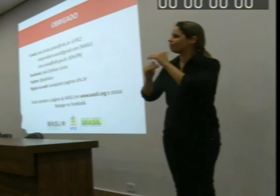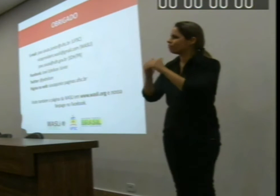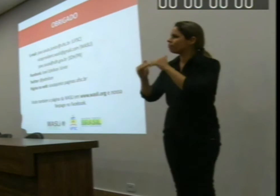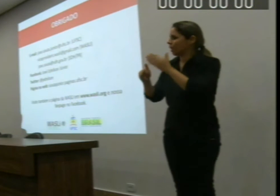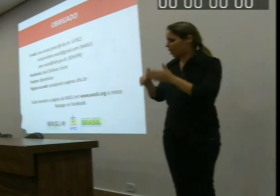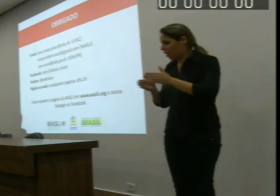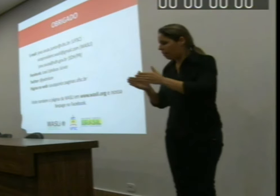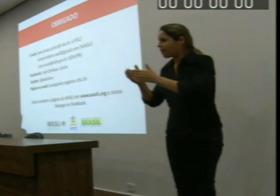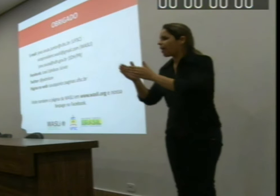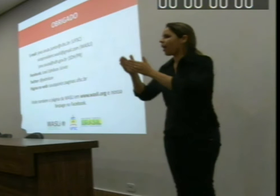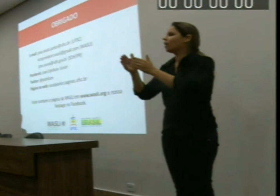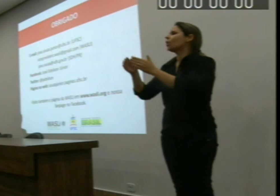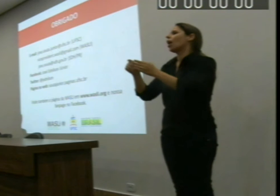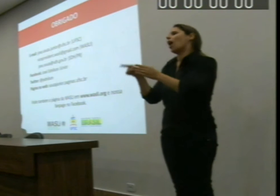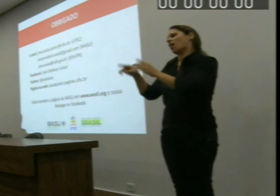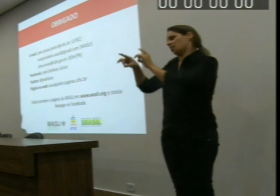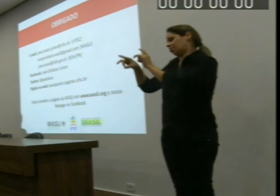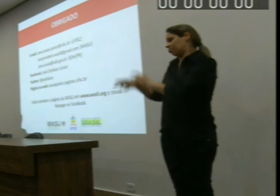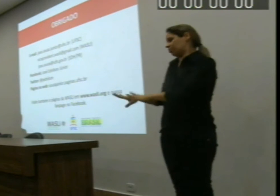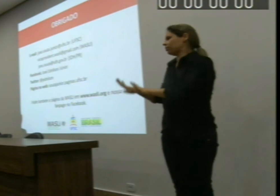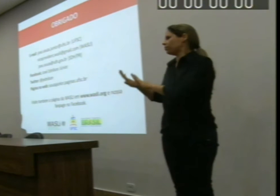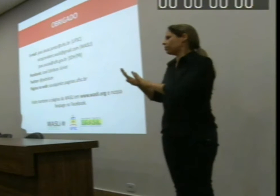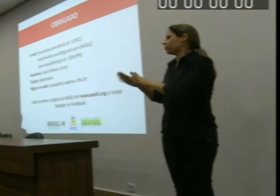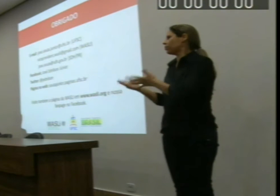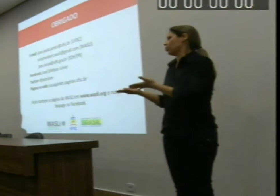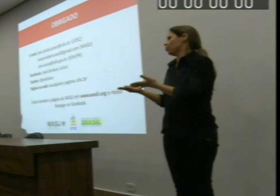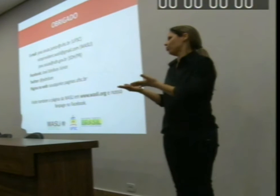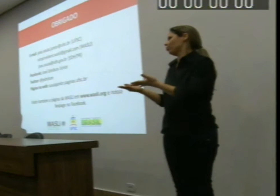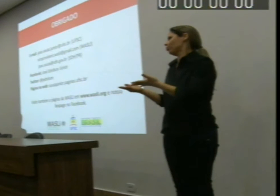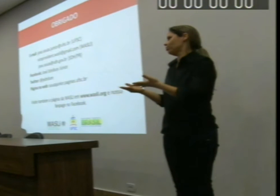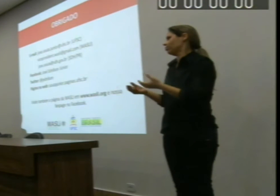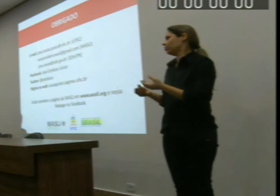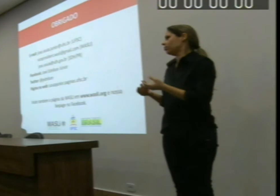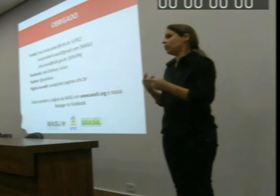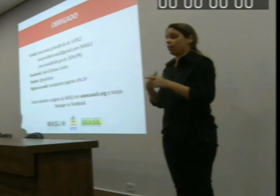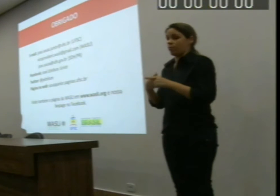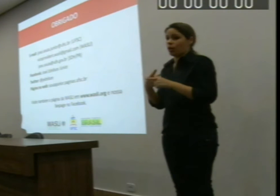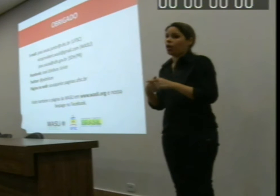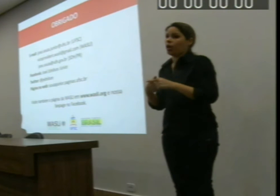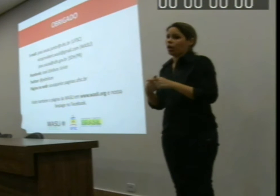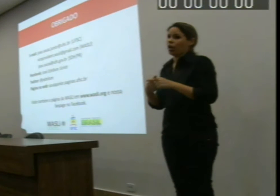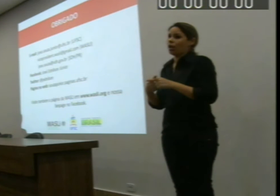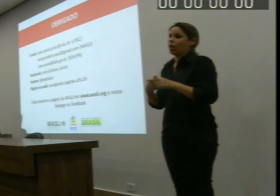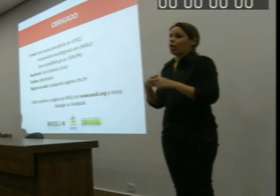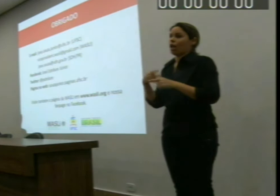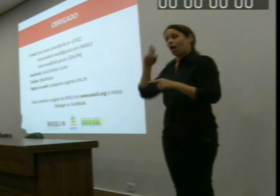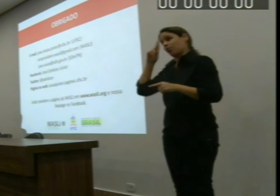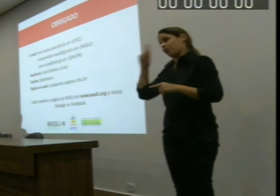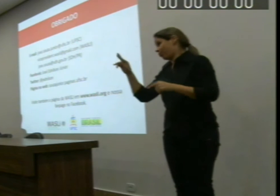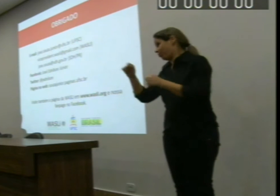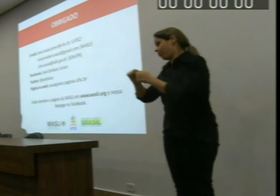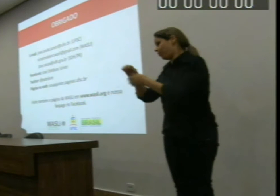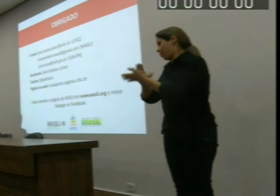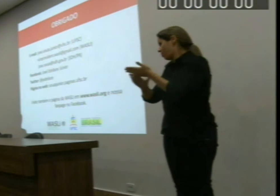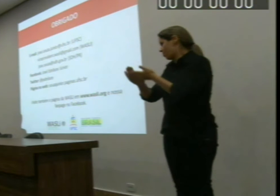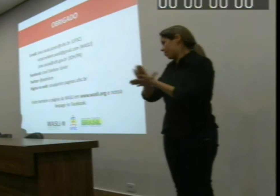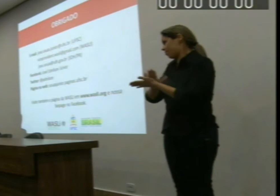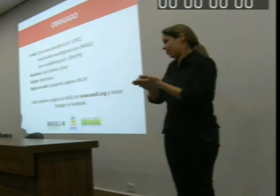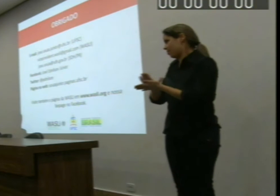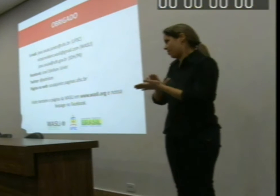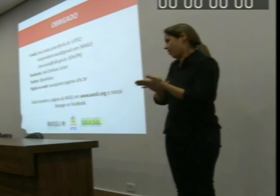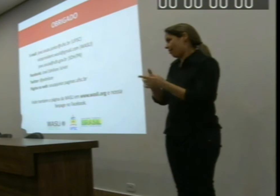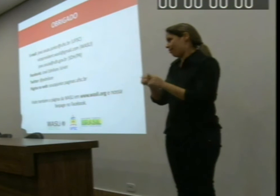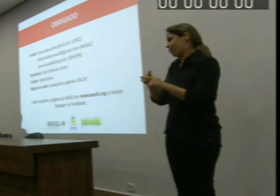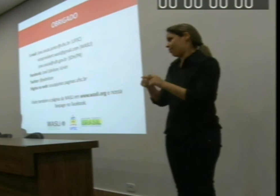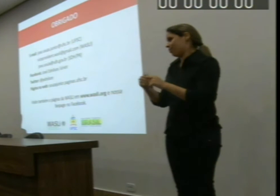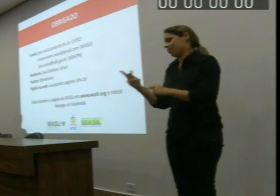se se empurrando e não tinha o que fazer porque o o a direção não fazia mais nada então eu acho que é isso é